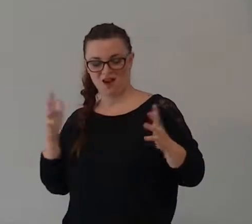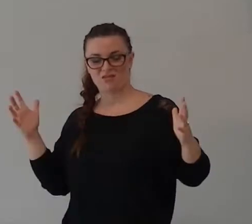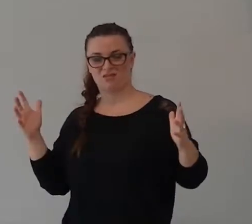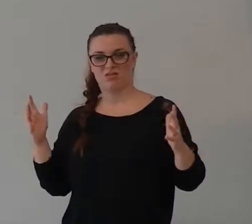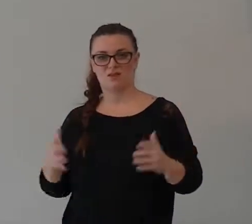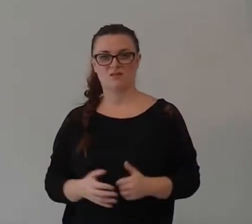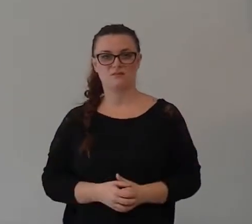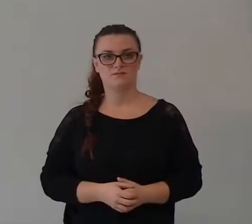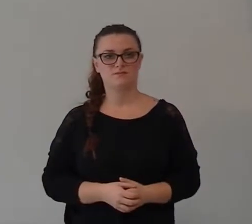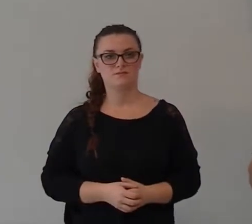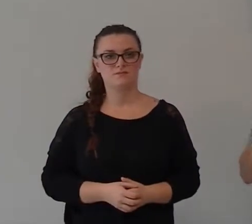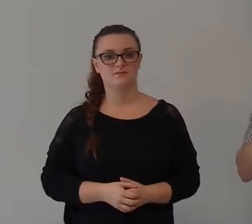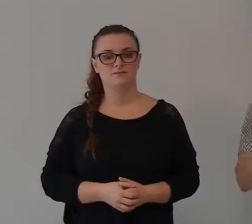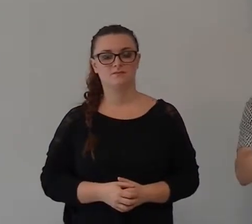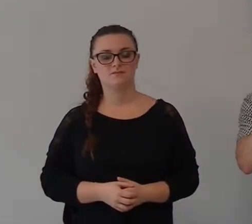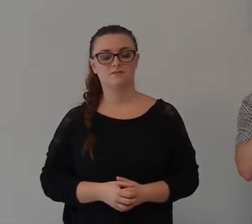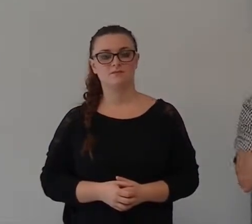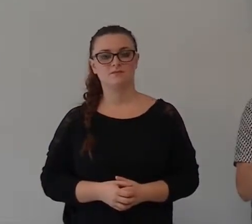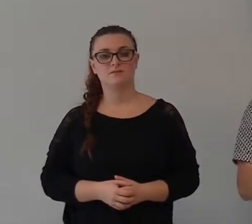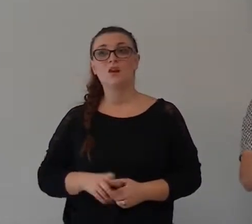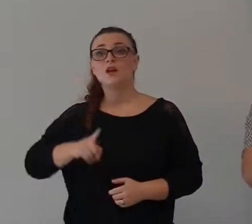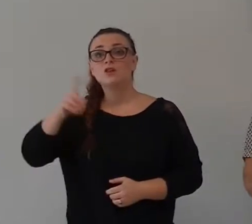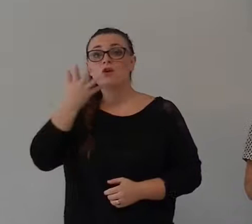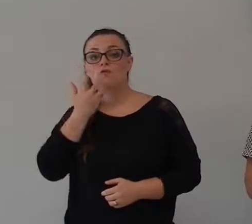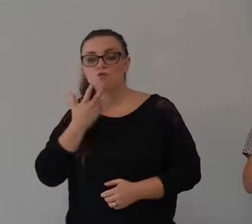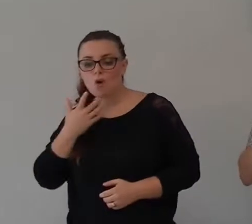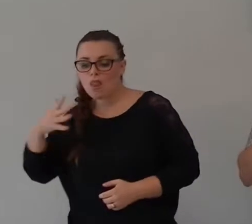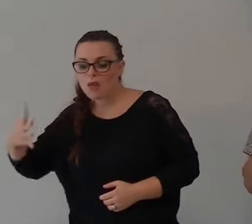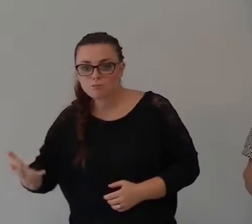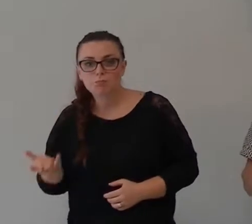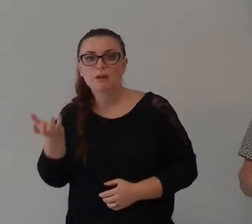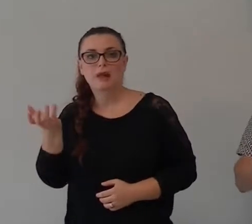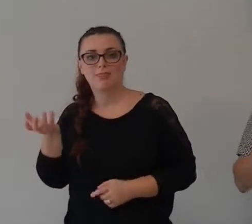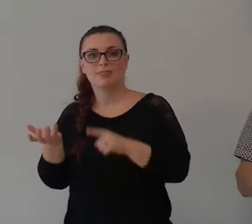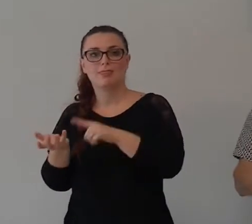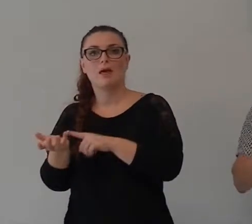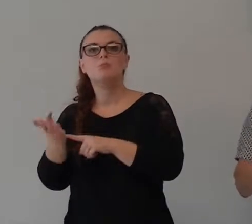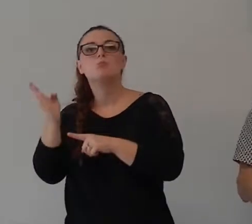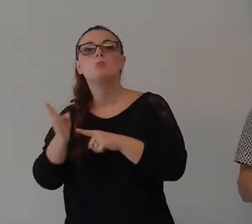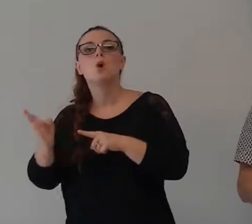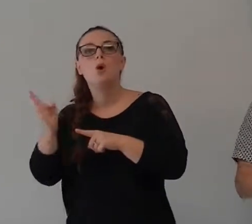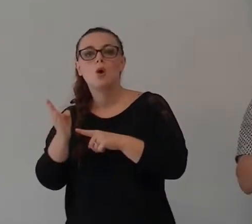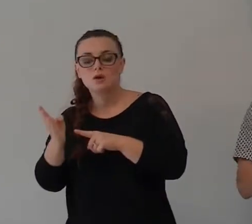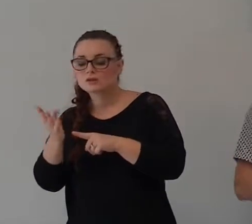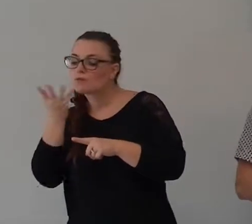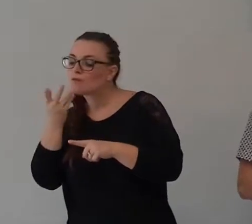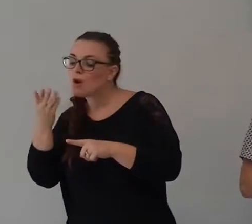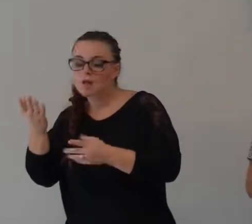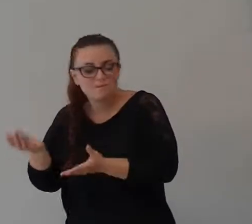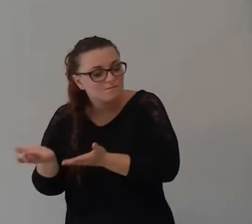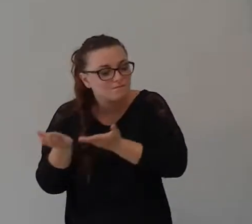Meraviglioso. E Dio si stava servendo di questo uomo meraviglioso per aiutare Ruth.